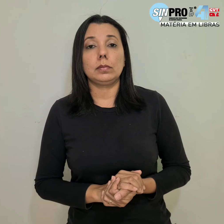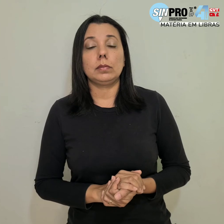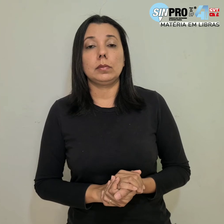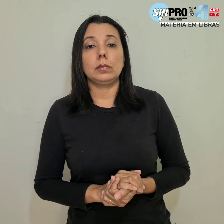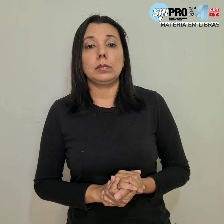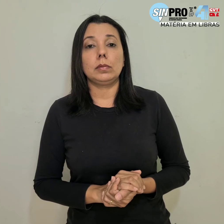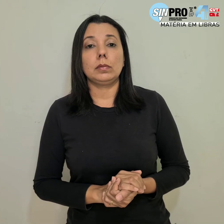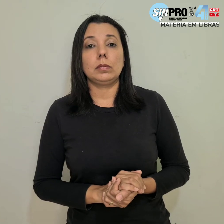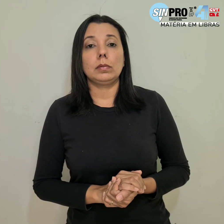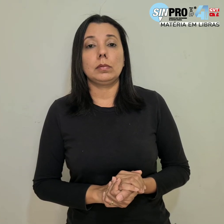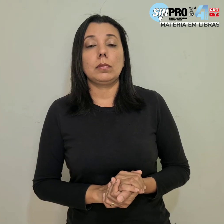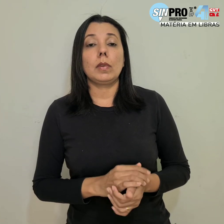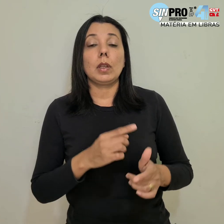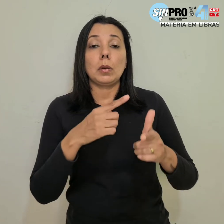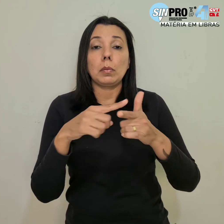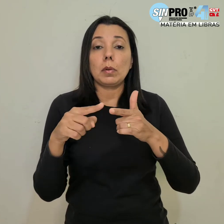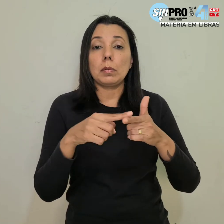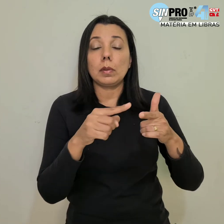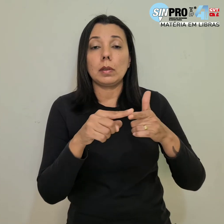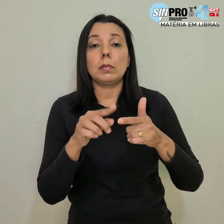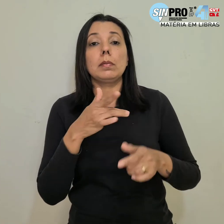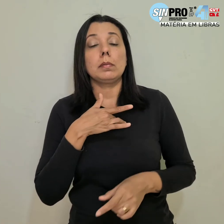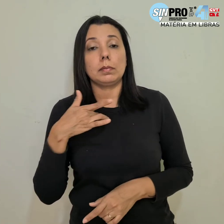Cortina de fumaça para passar a boiada.